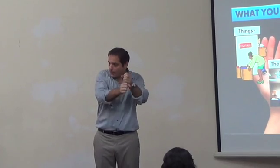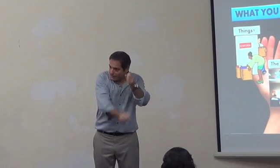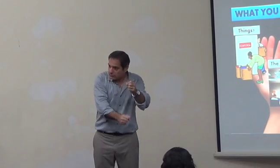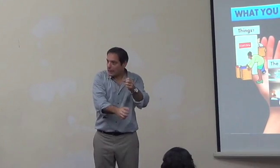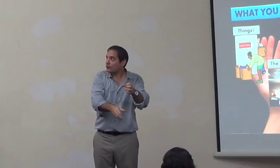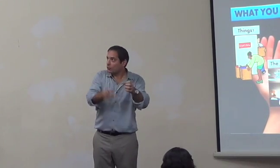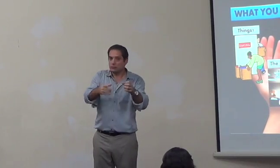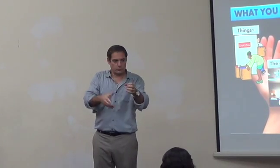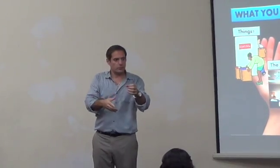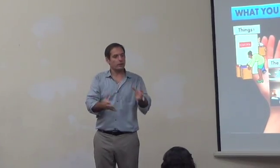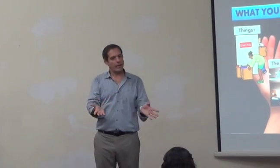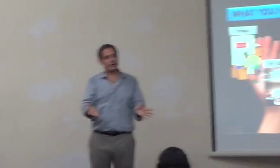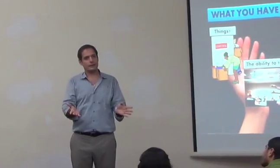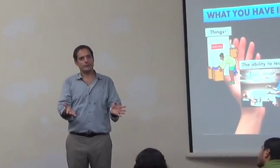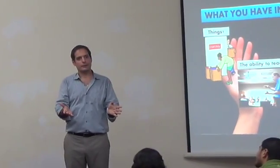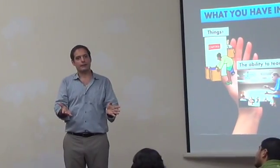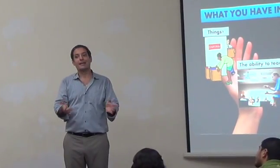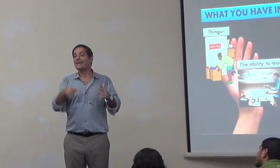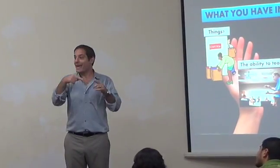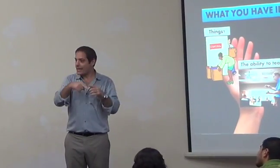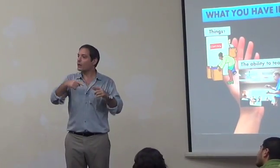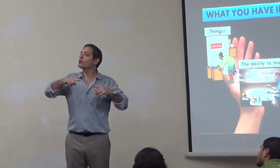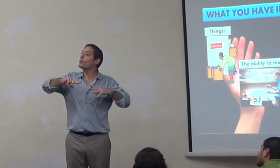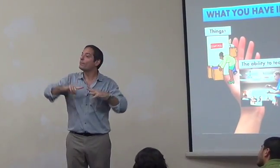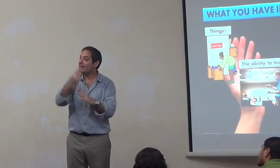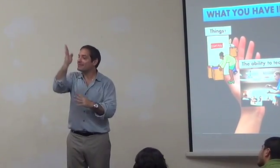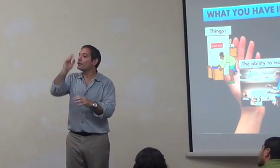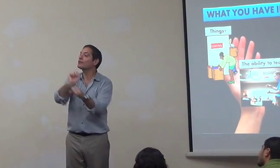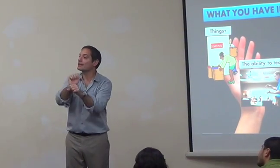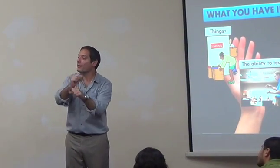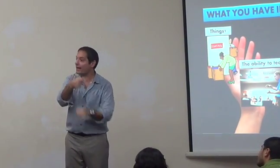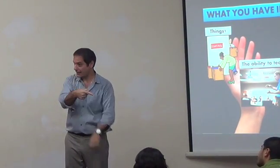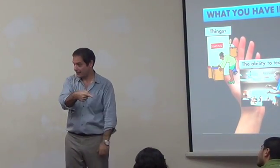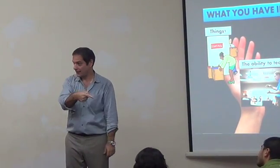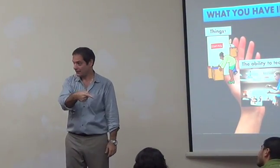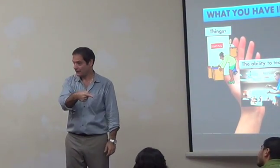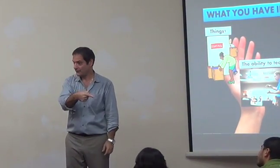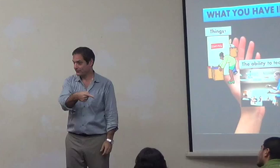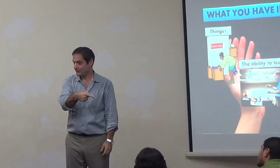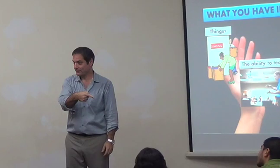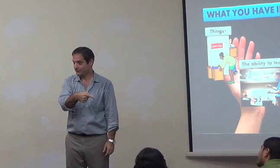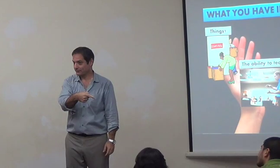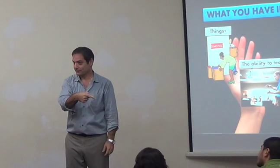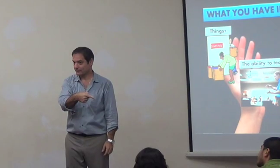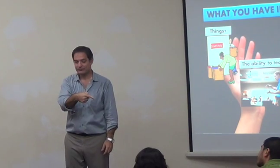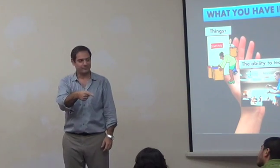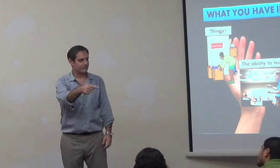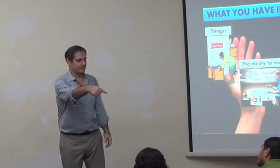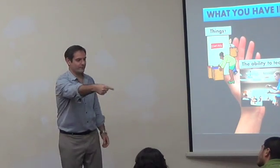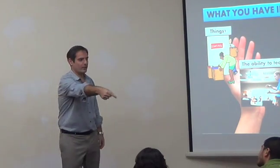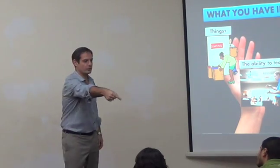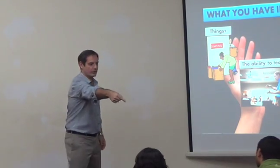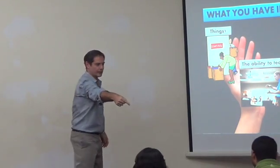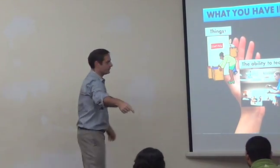vara, esto, ¿ok? Y ahí es cuando empieza Dios a trabajar en él.